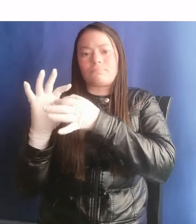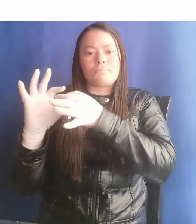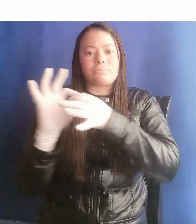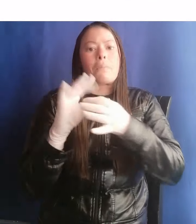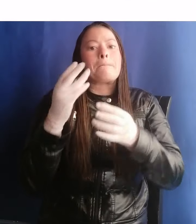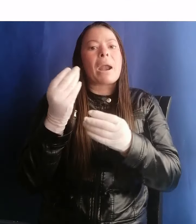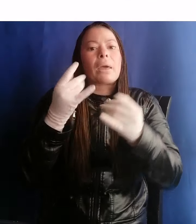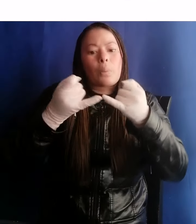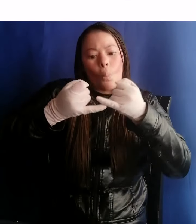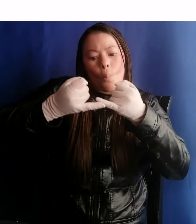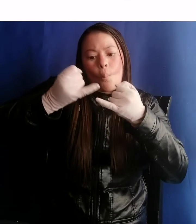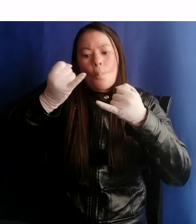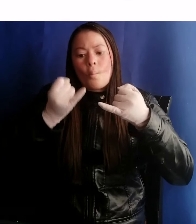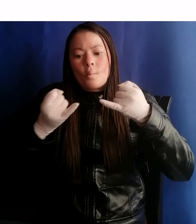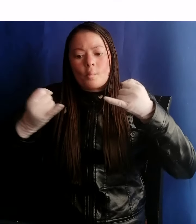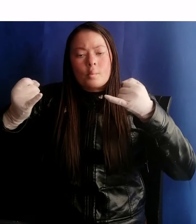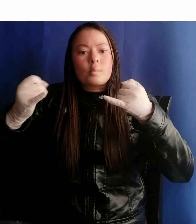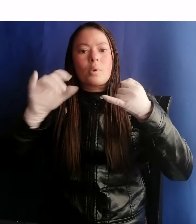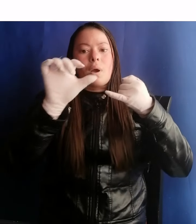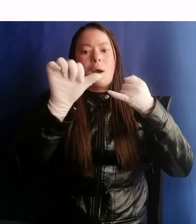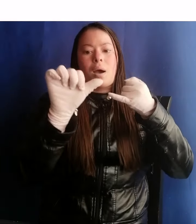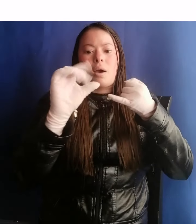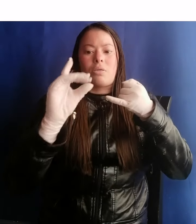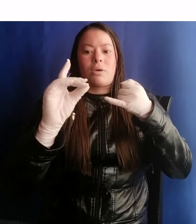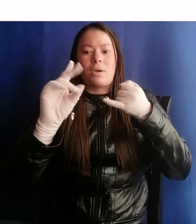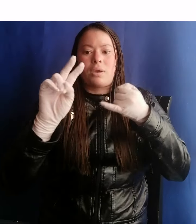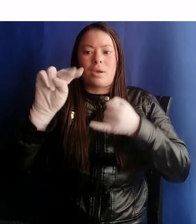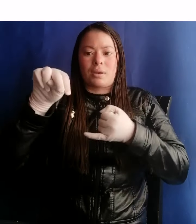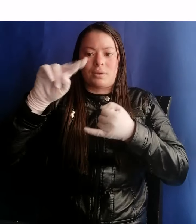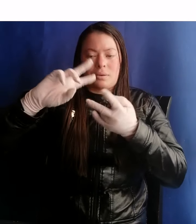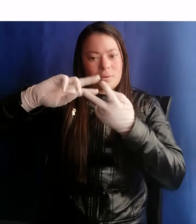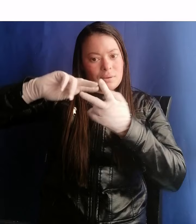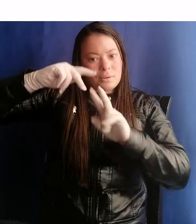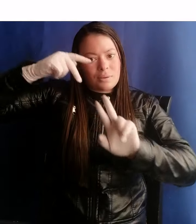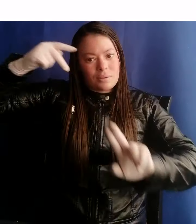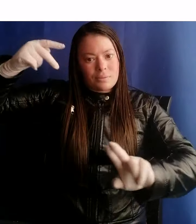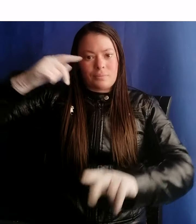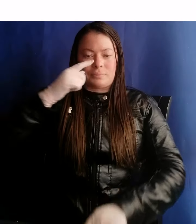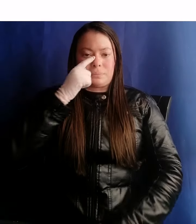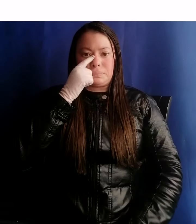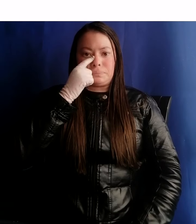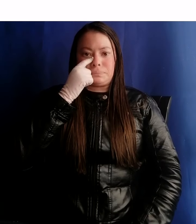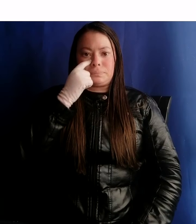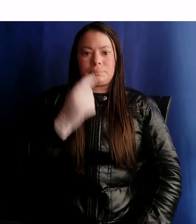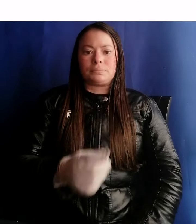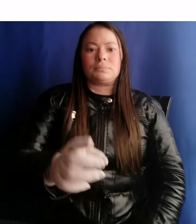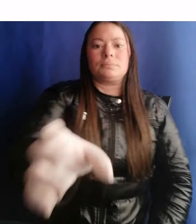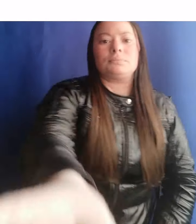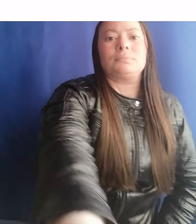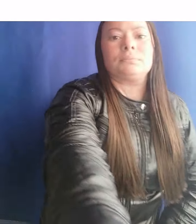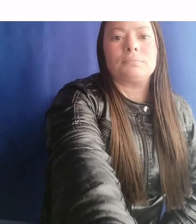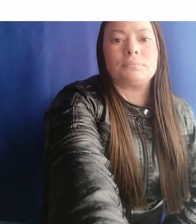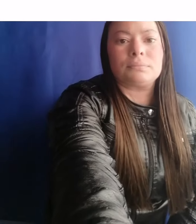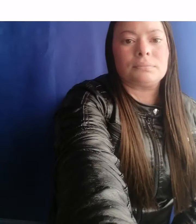En estos extremos se encadenan otros nucleótidos para formar una hebra del ADN.